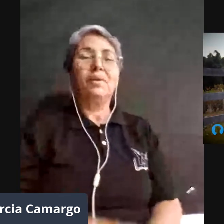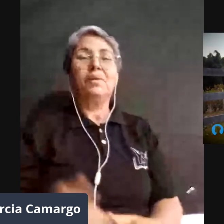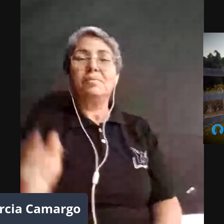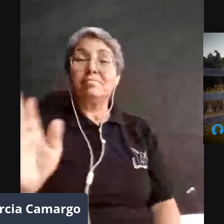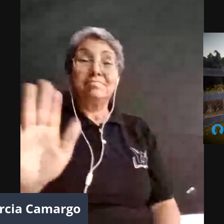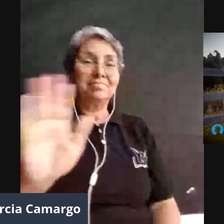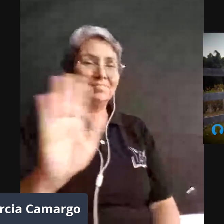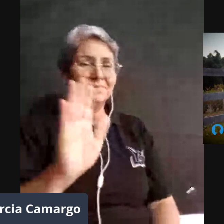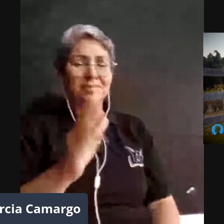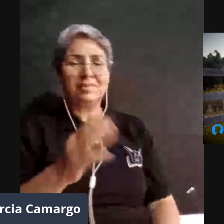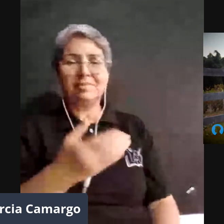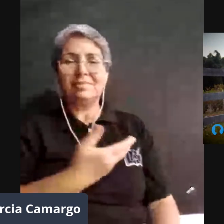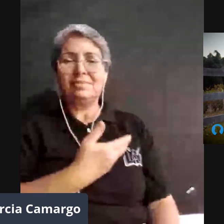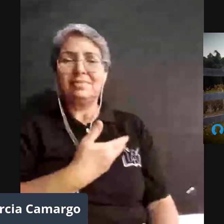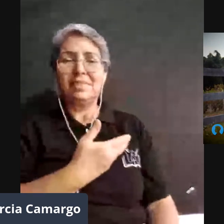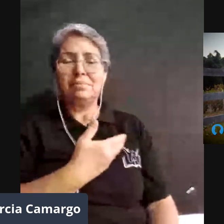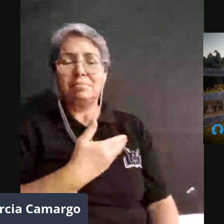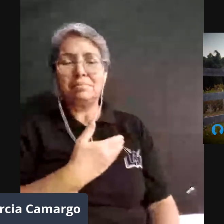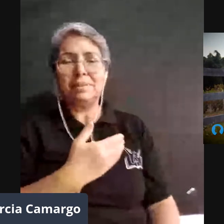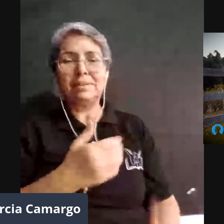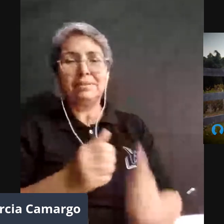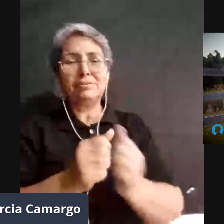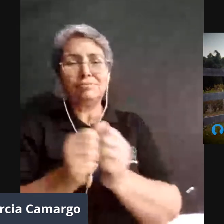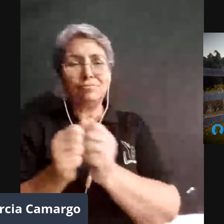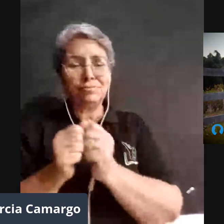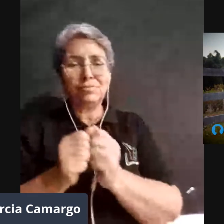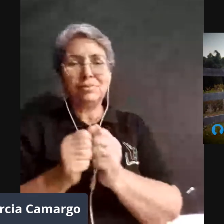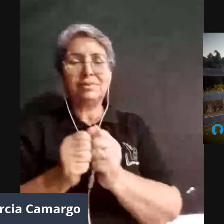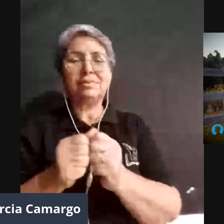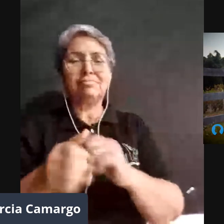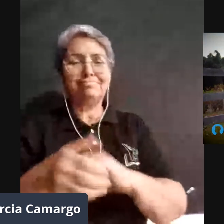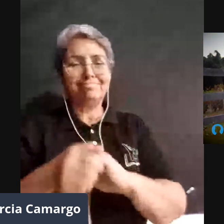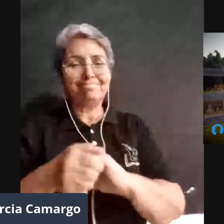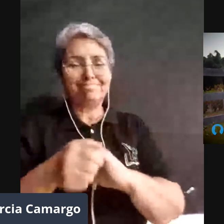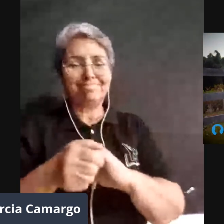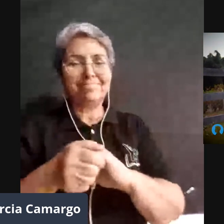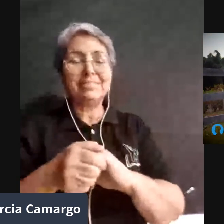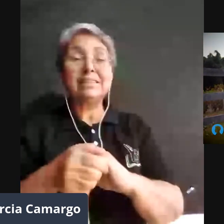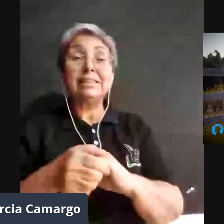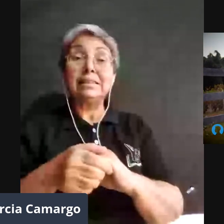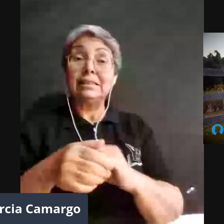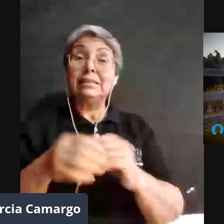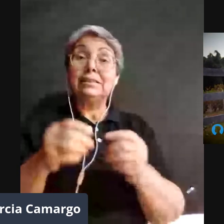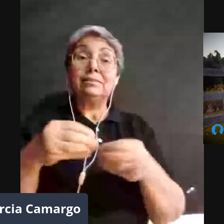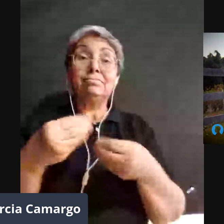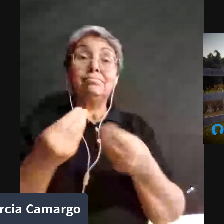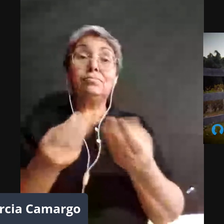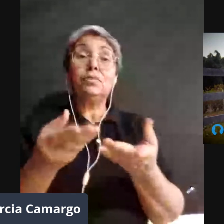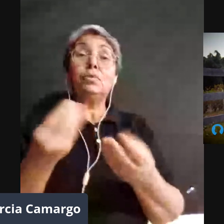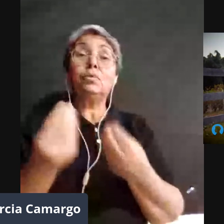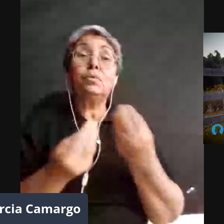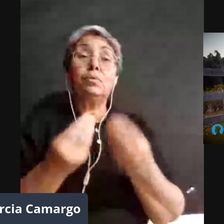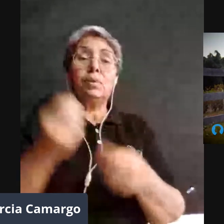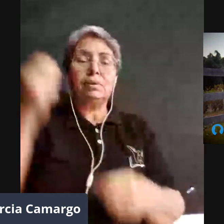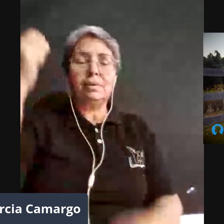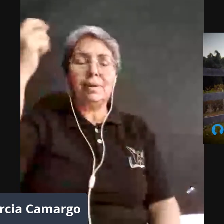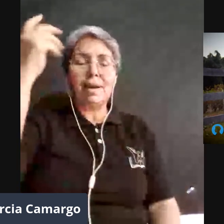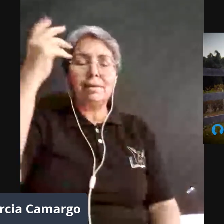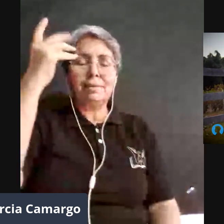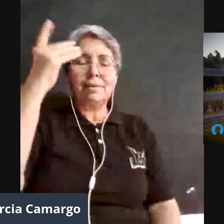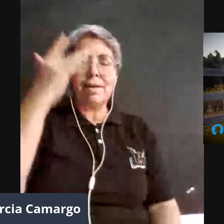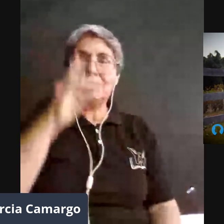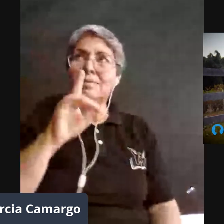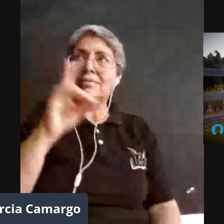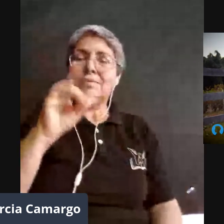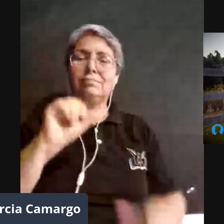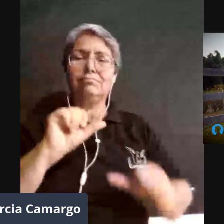com aquilo que existe de mais precioso neste mundo, com a graça que é capaz de transformar completamente os nossos corações e